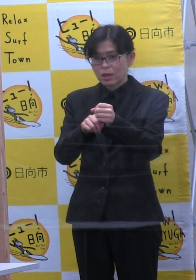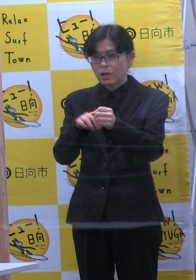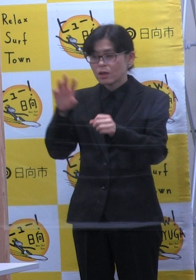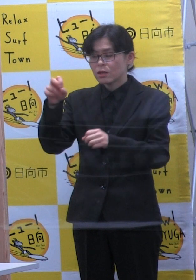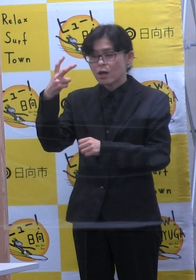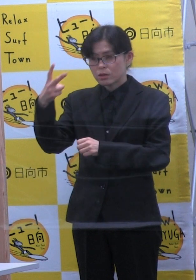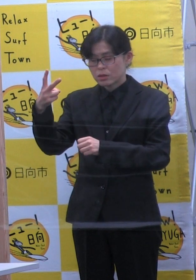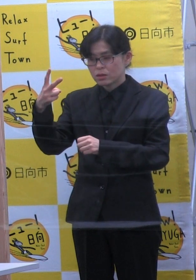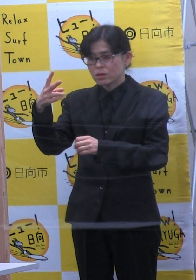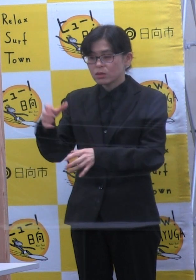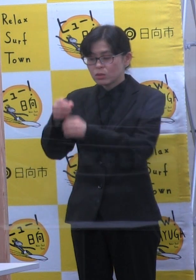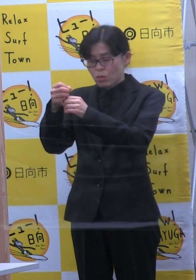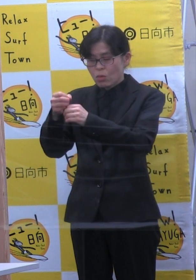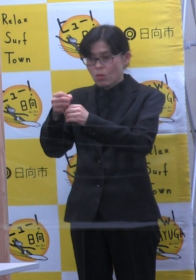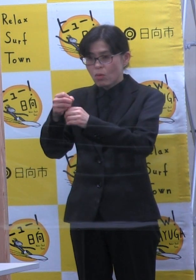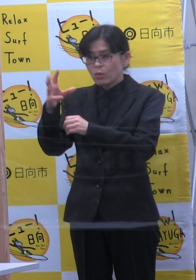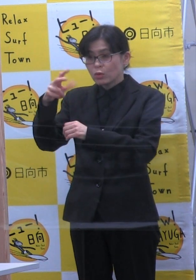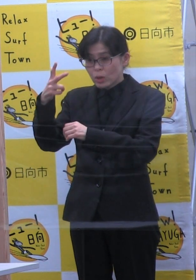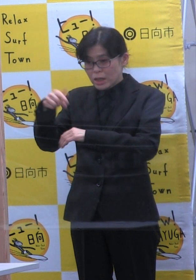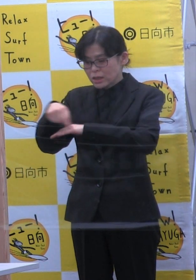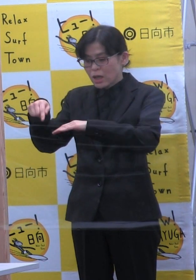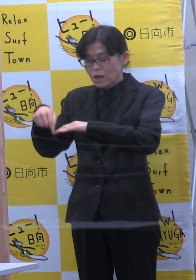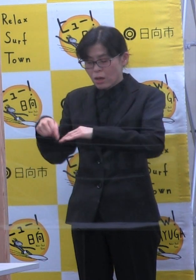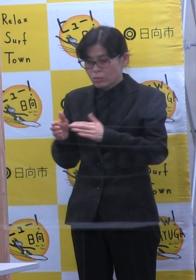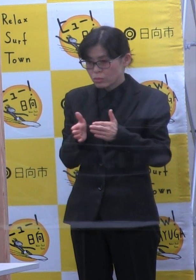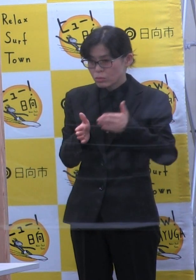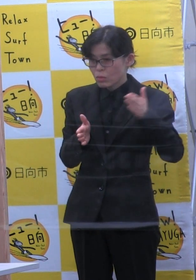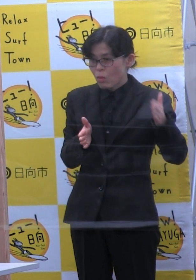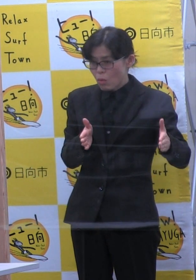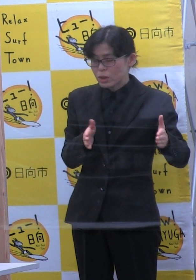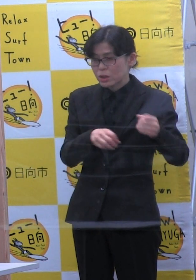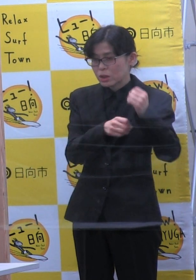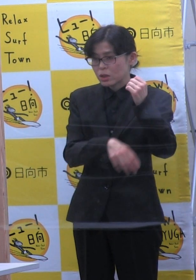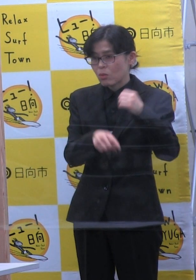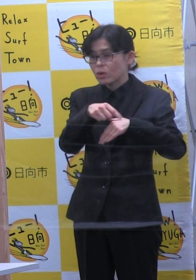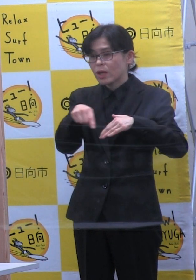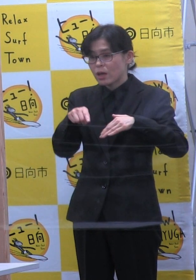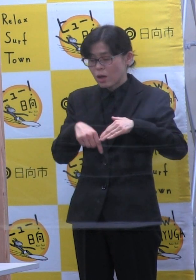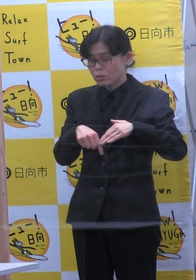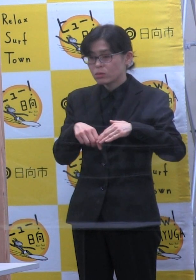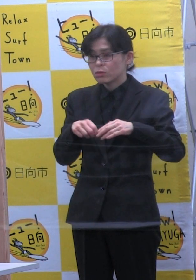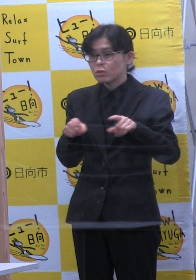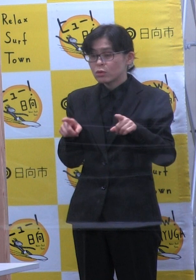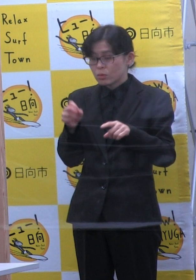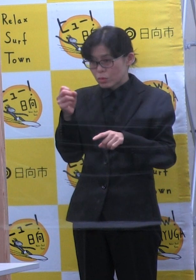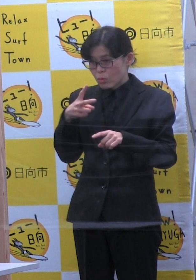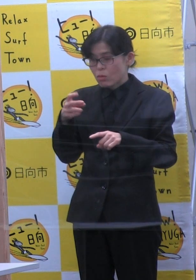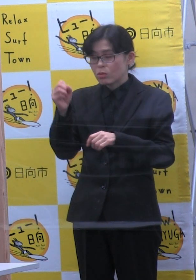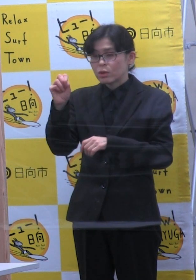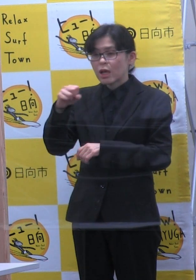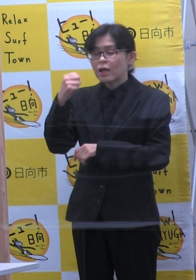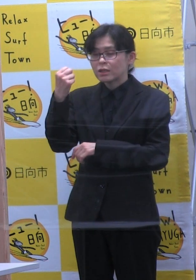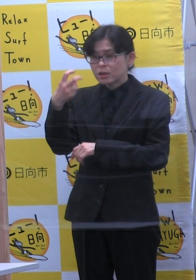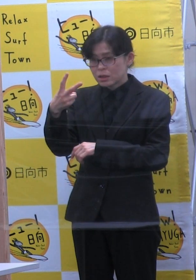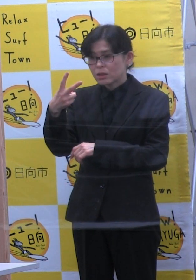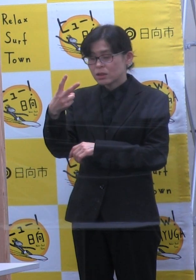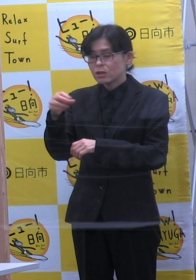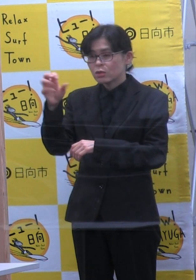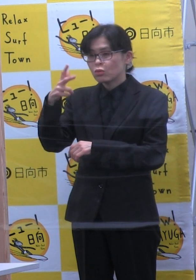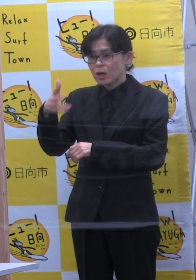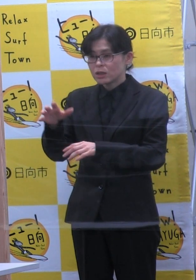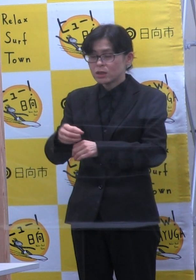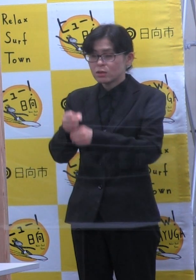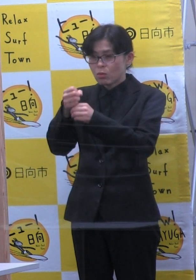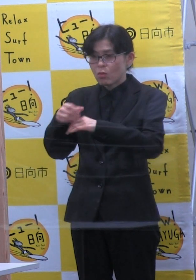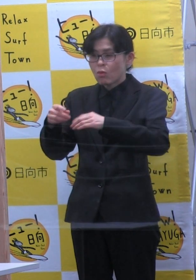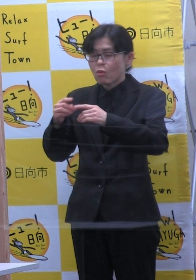日向市総合計画後期基本計画および第2期日向市総合戦略の各施策を